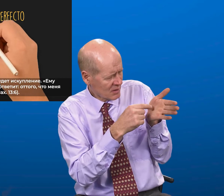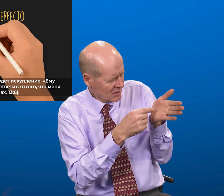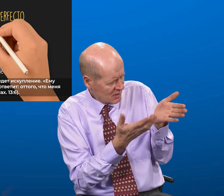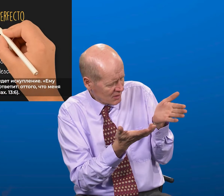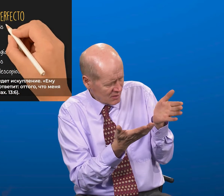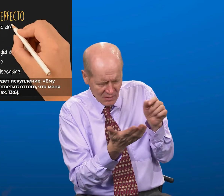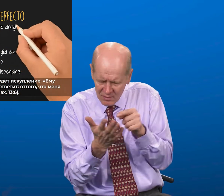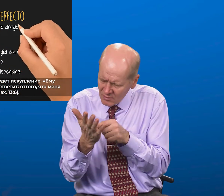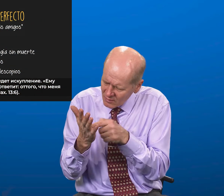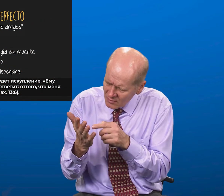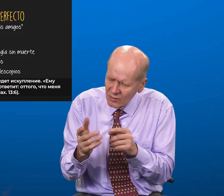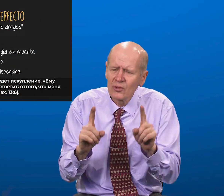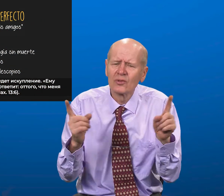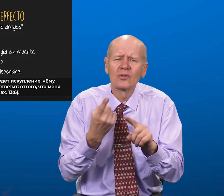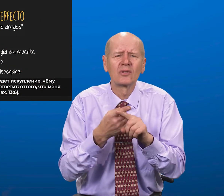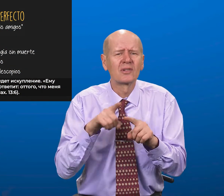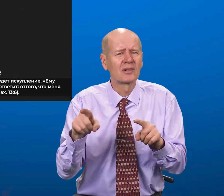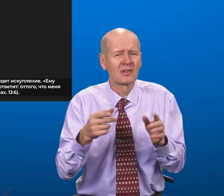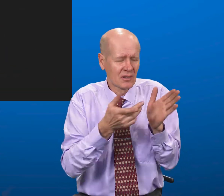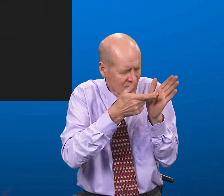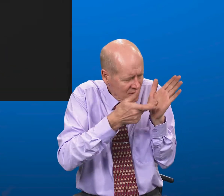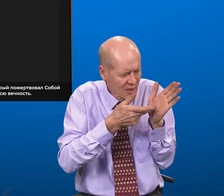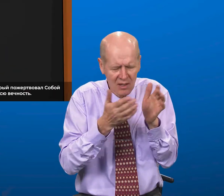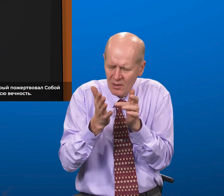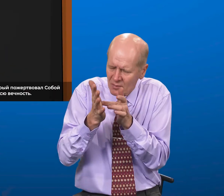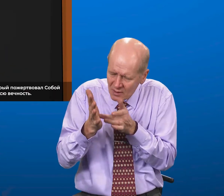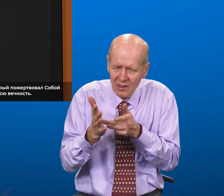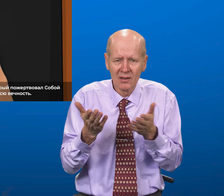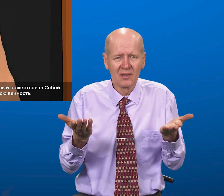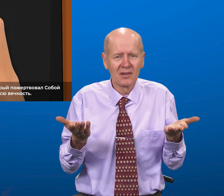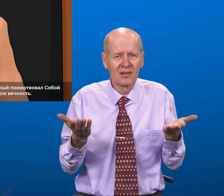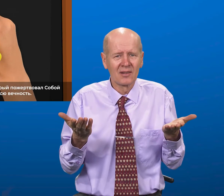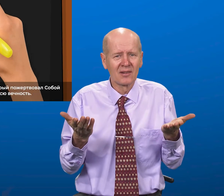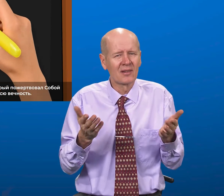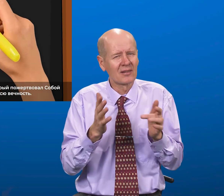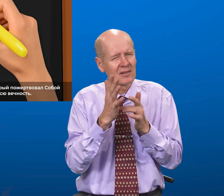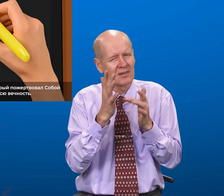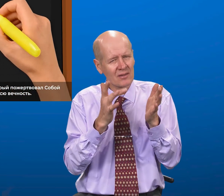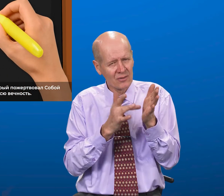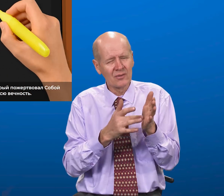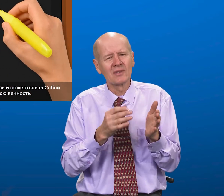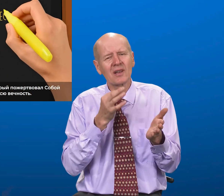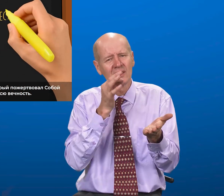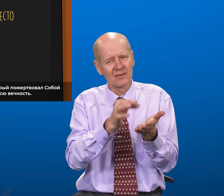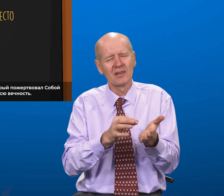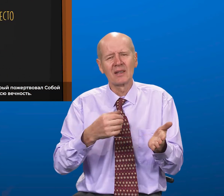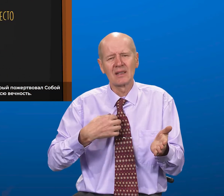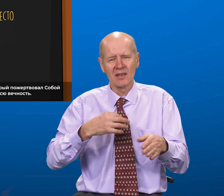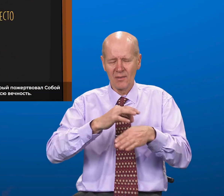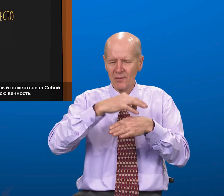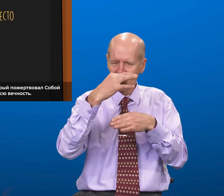того, что меня били в доме любящих меня». У спасенных будет безупречный